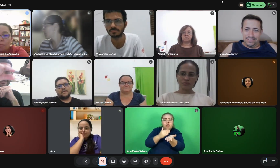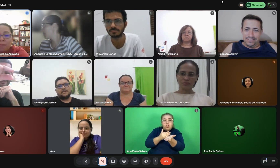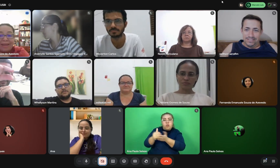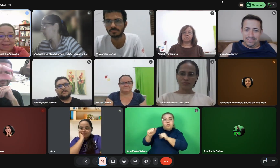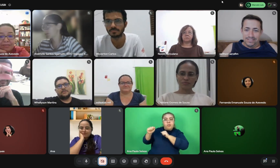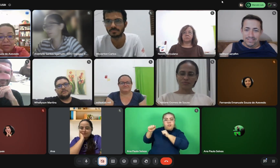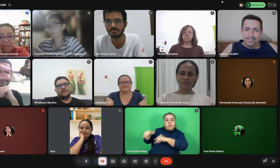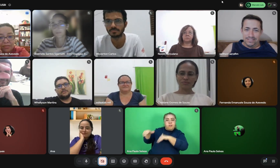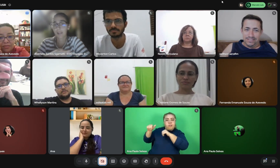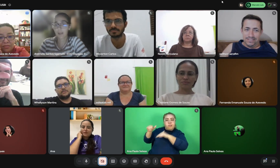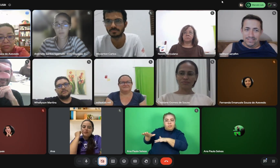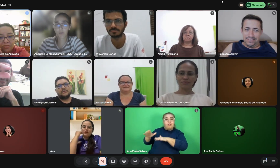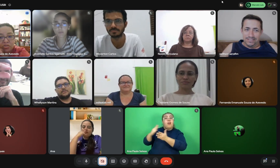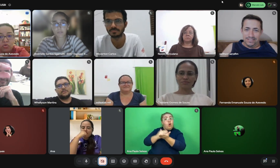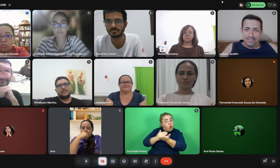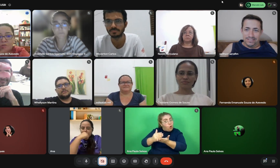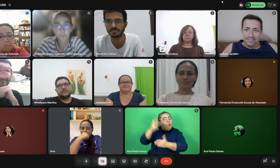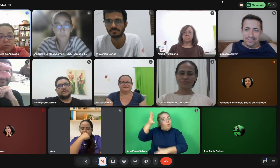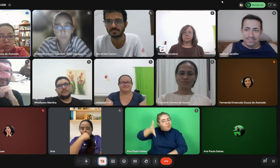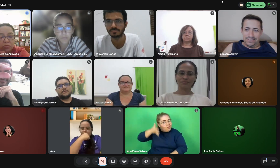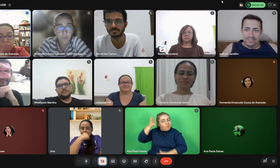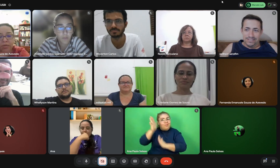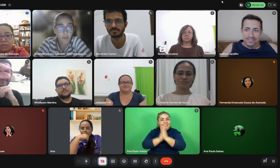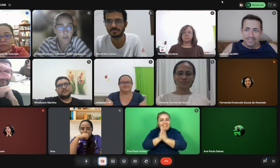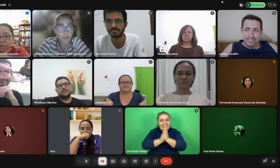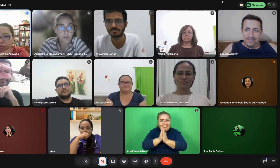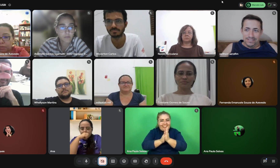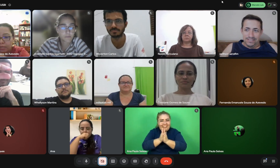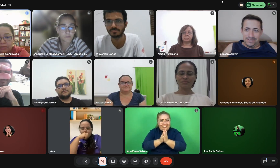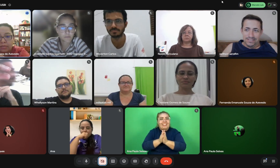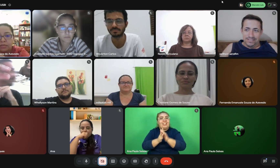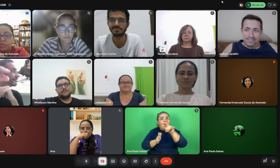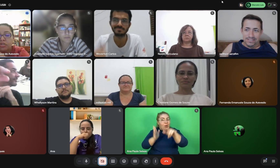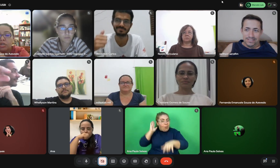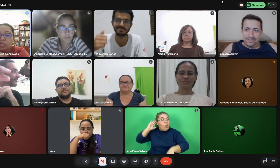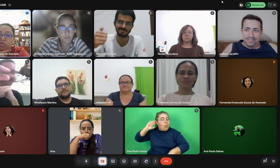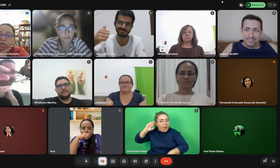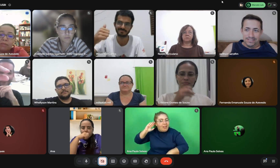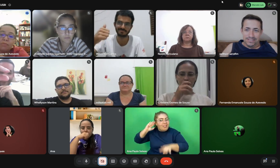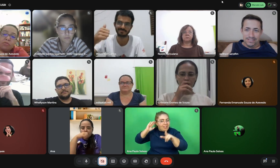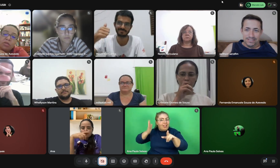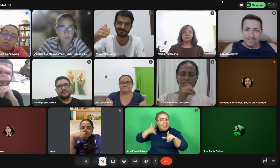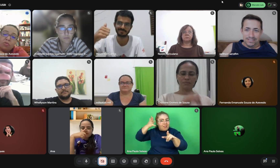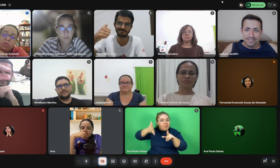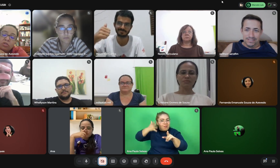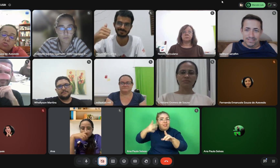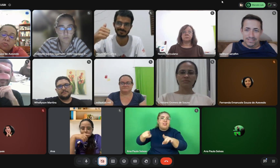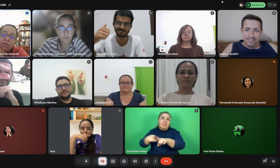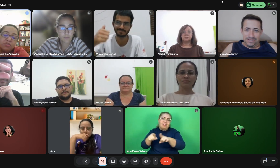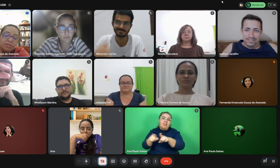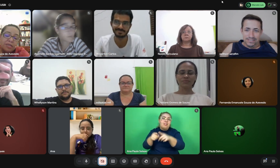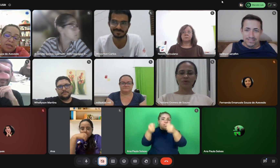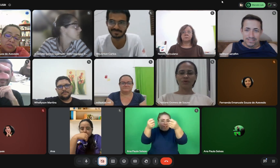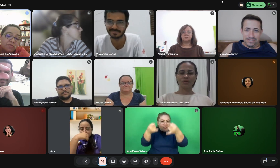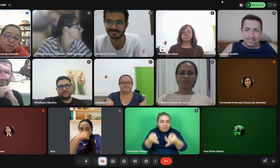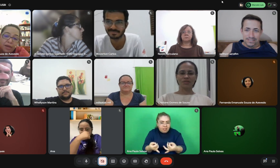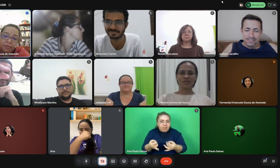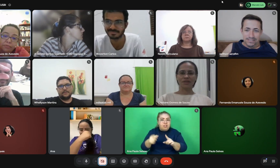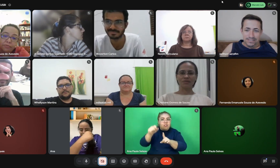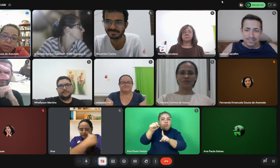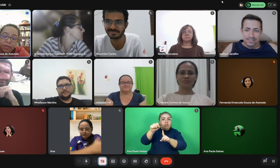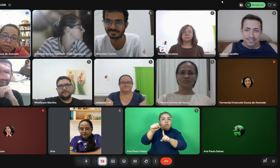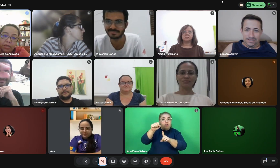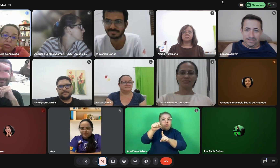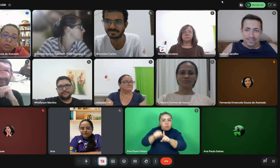começar com palestras de outras pessoas. O Marcelo vai ser um palestrante, só que lembrando que logo no início do mês, dia 7, é